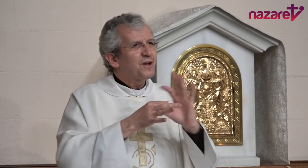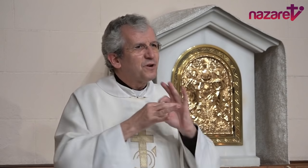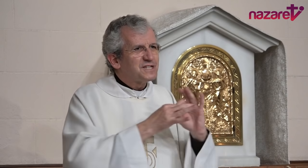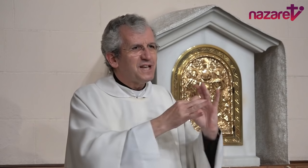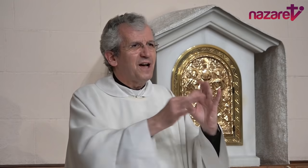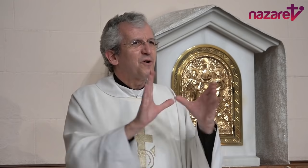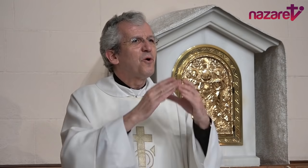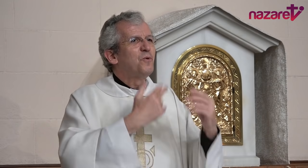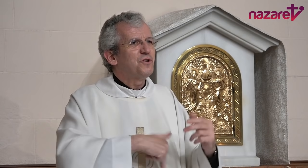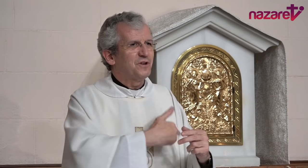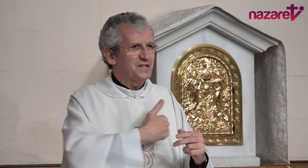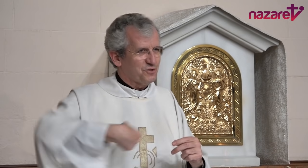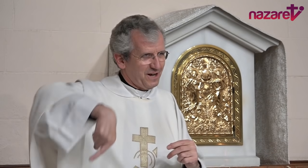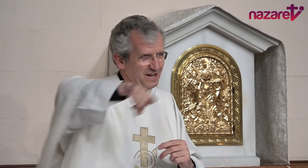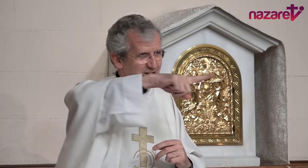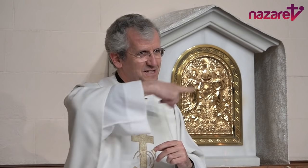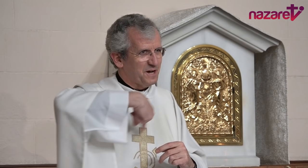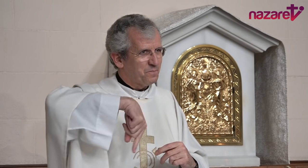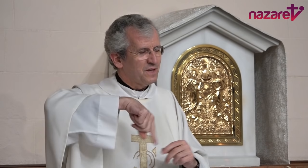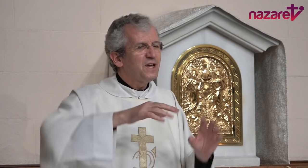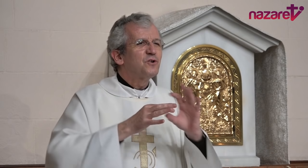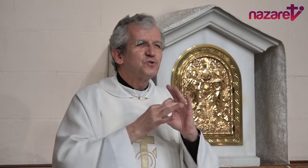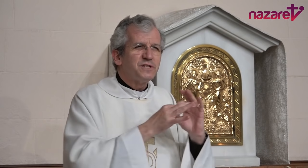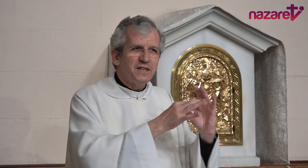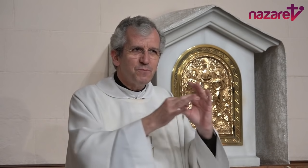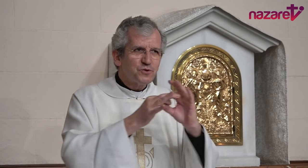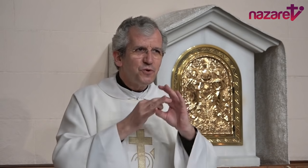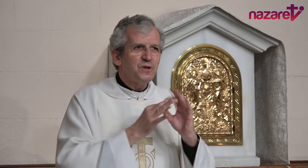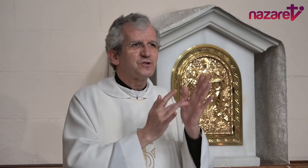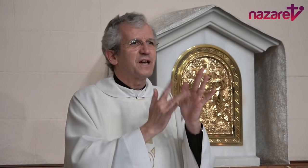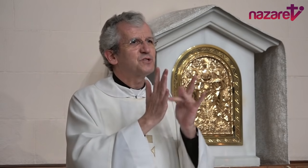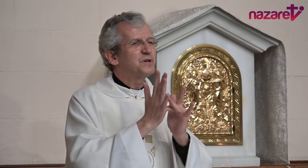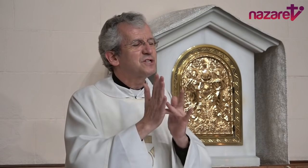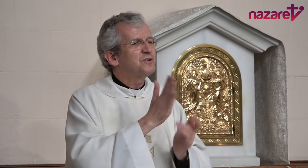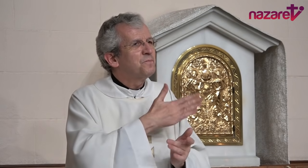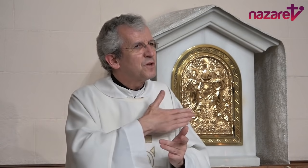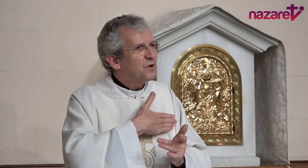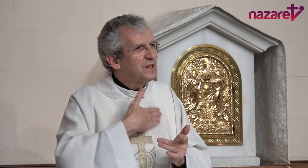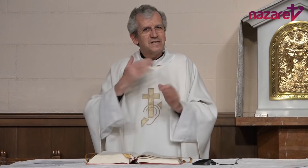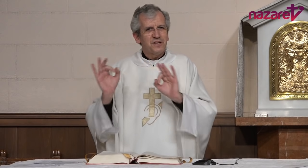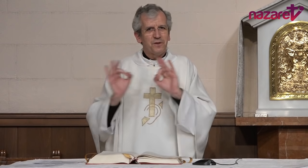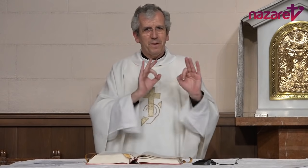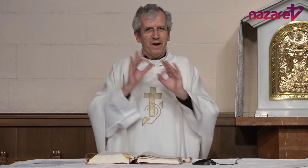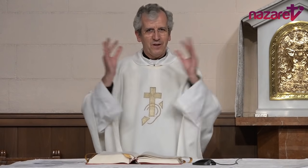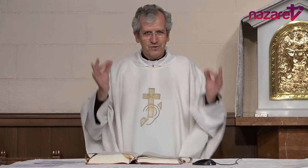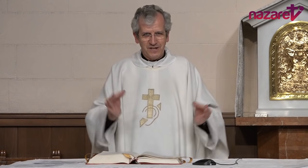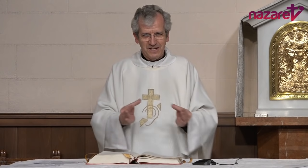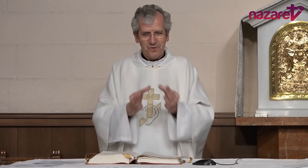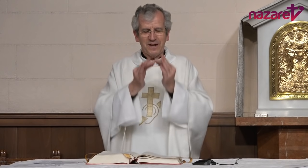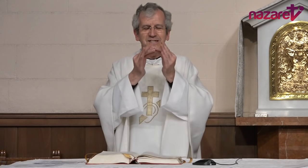con esa comunión que es toda la Iglesia y nos sentimos muy unidos a Jesucristo con el deseo de prepararnos en esa